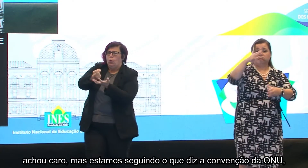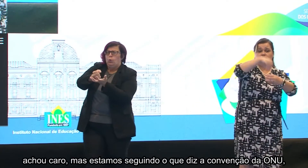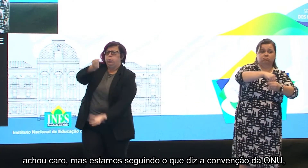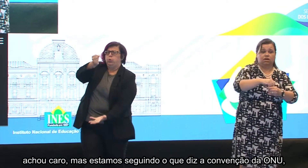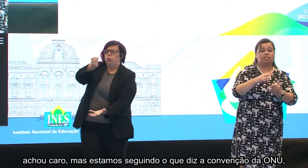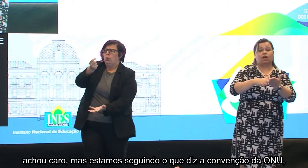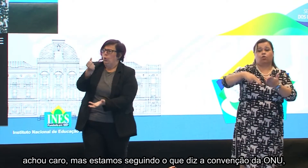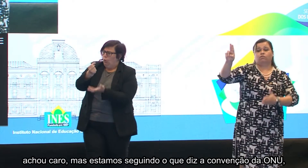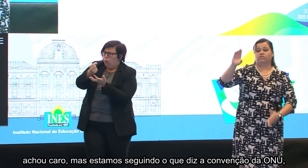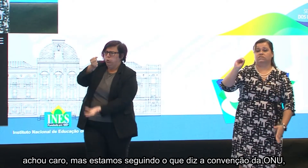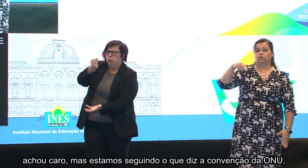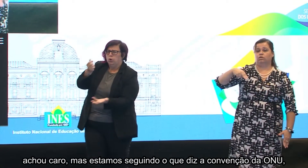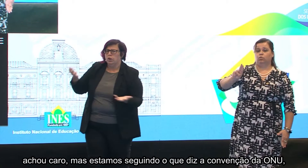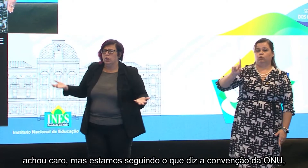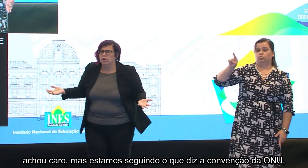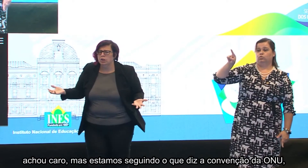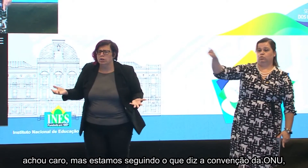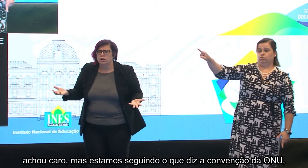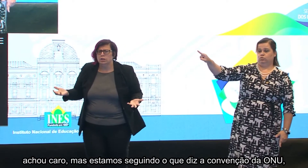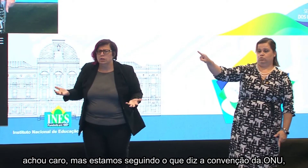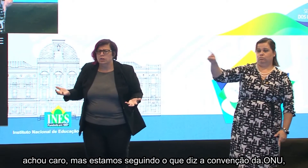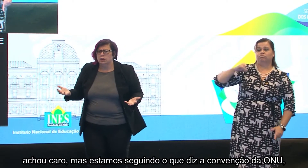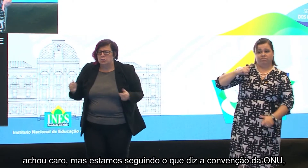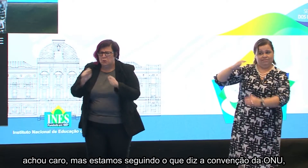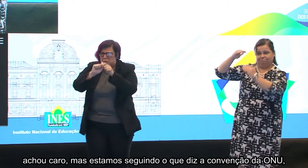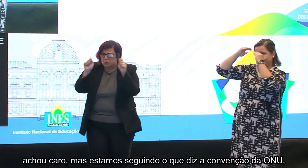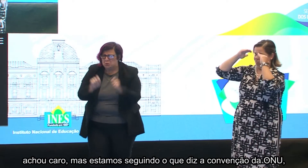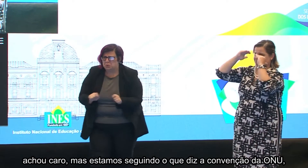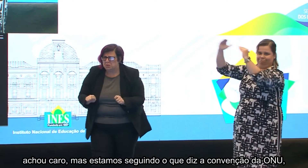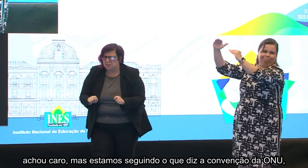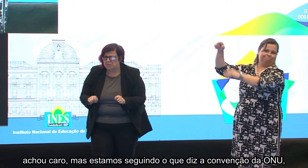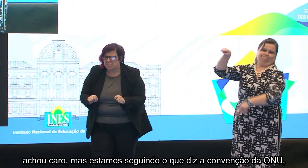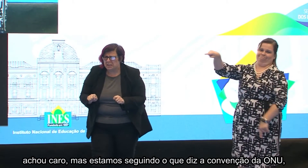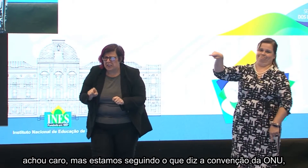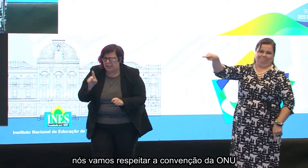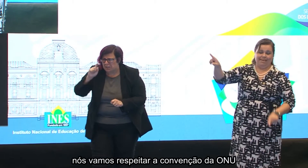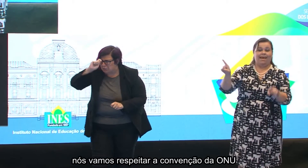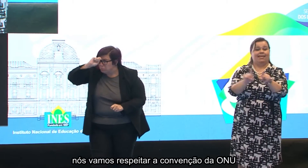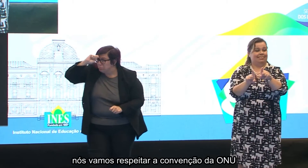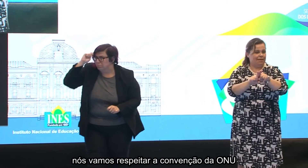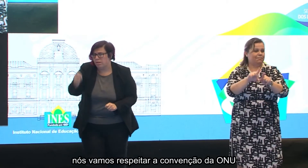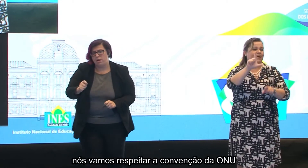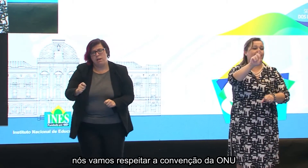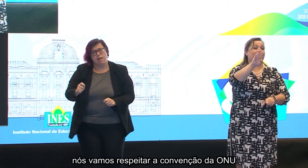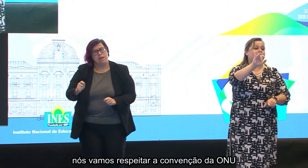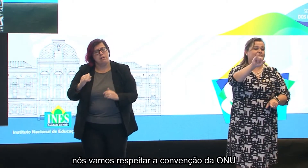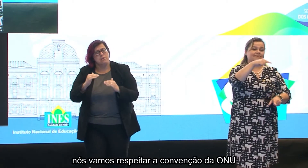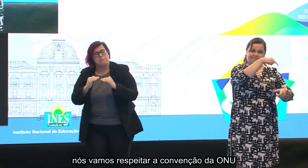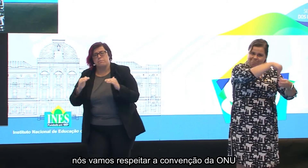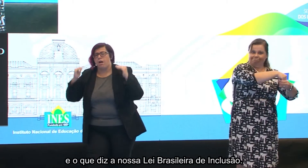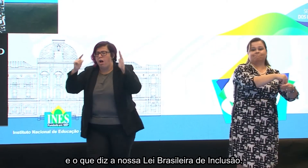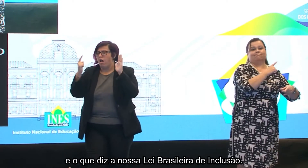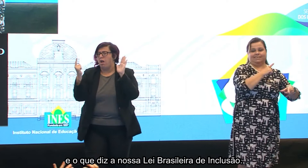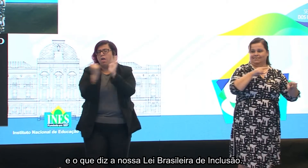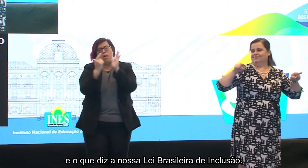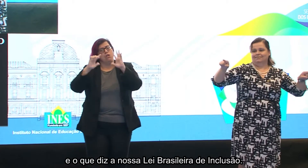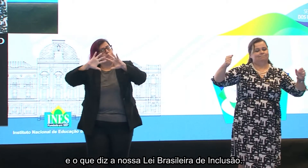da Economia achou caro, mas nós estamos seguindo o que diz a Convenção da ONU. Nós vamos respeitar a Convenção da ONU. E o que diz a nossa